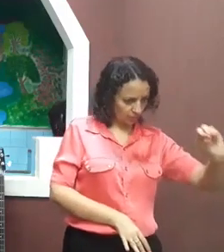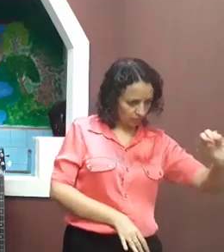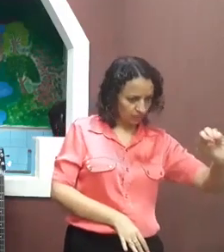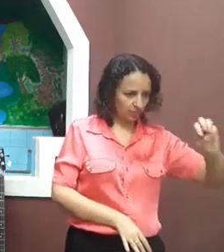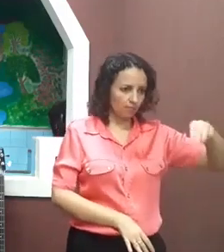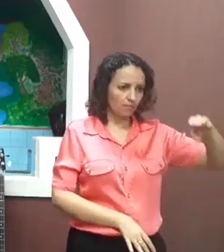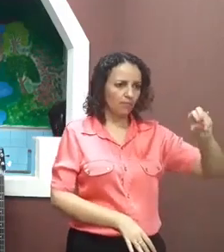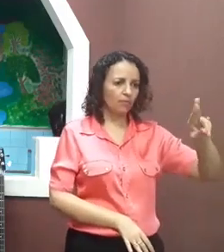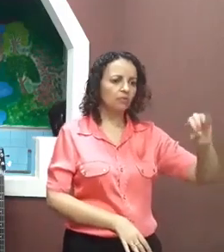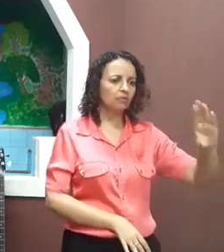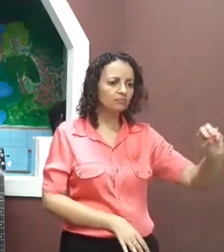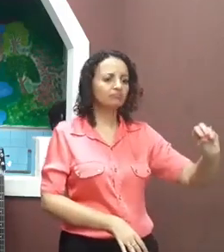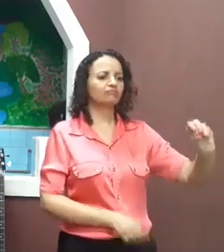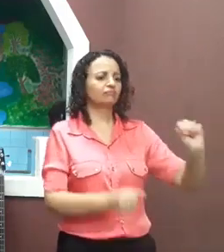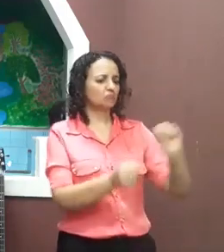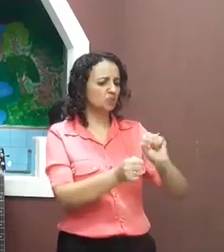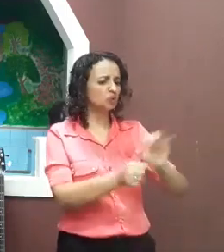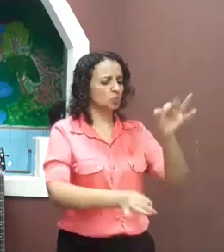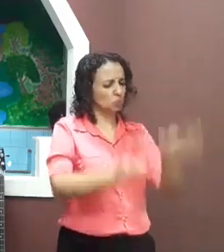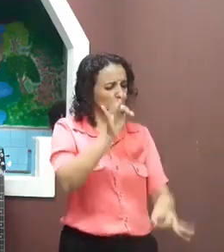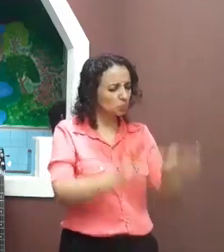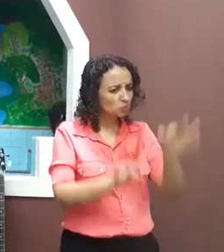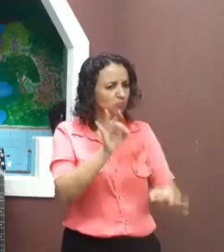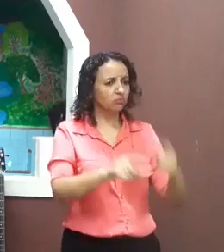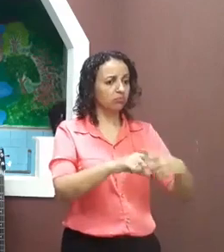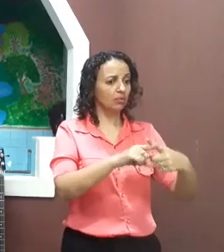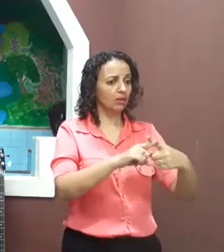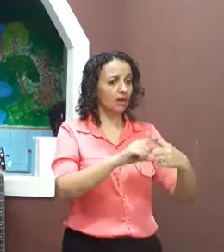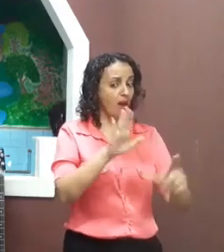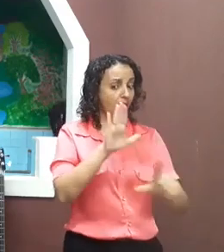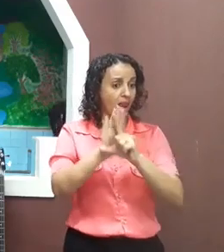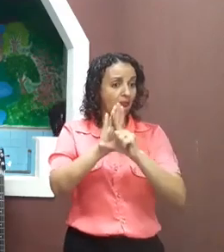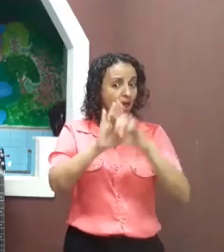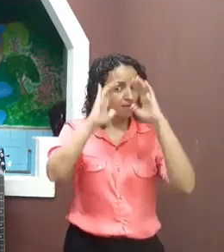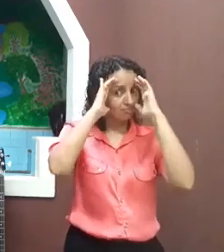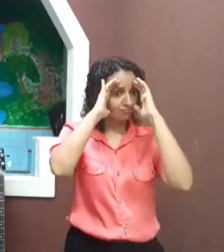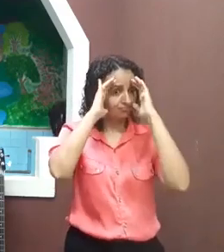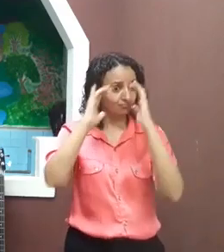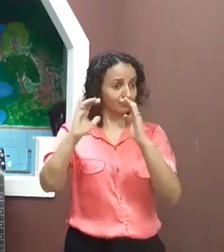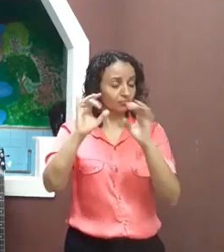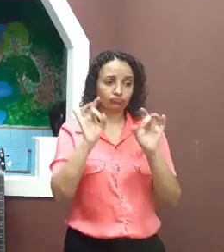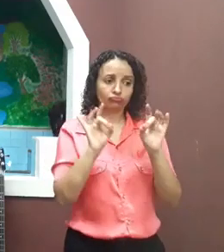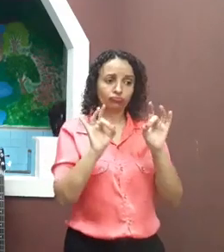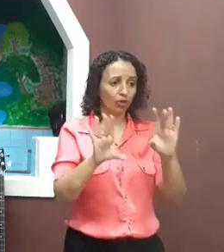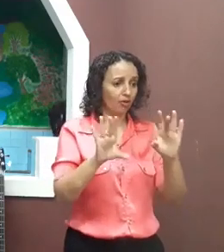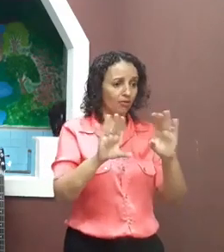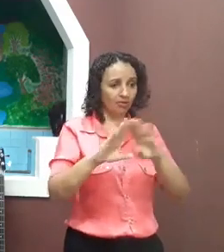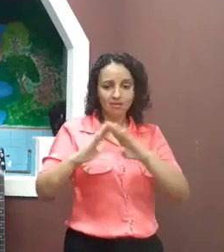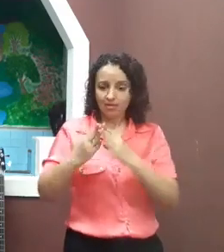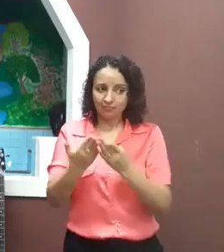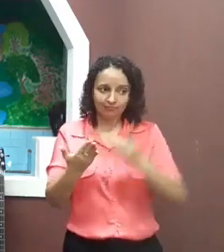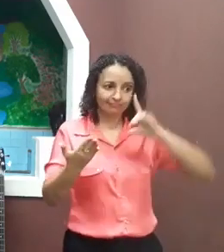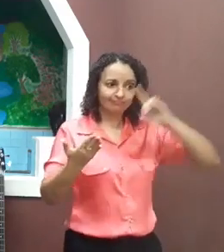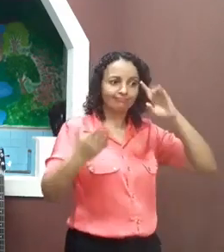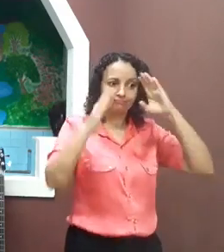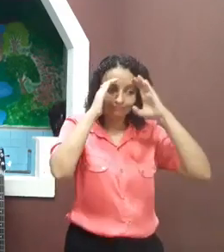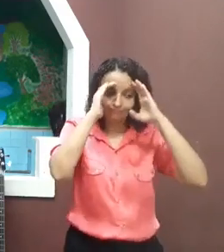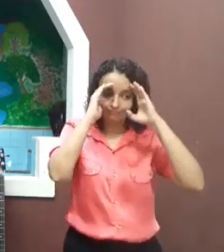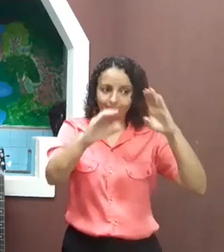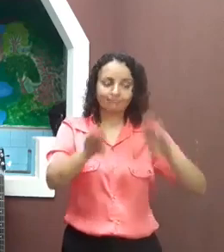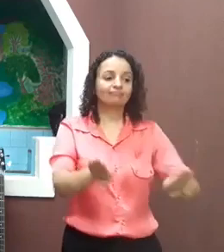não precisou de lei nova. Ele precisou ter um cristão, ter princípio da palavra de Deus